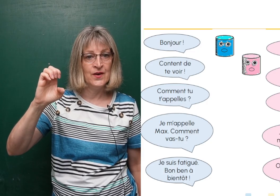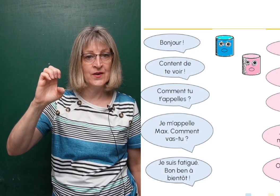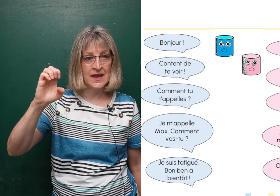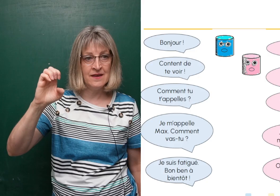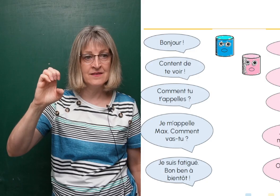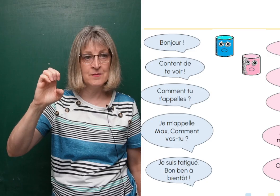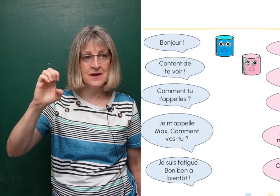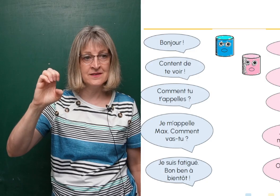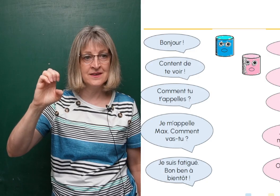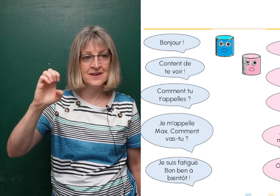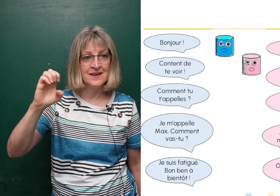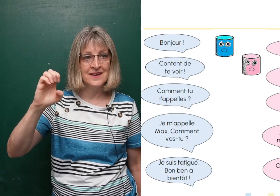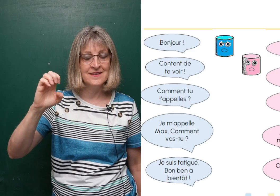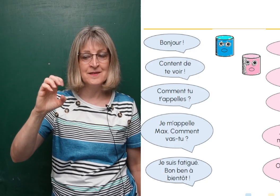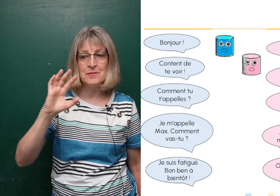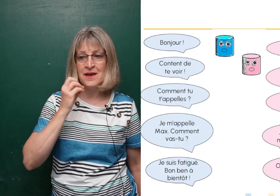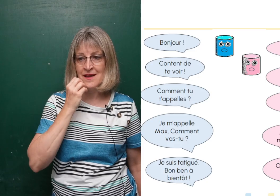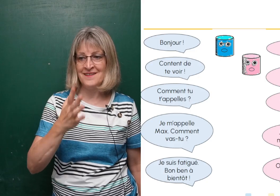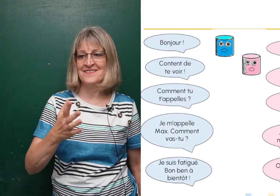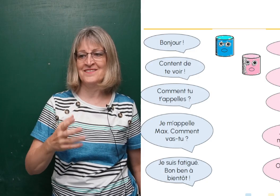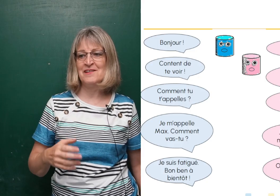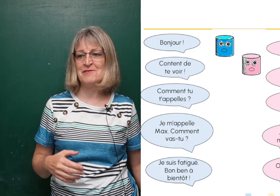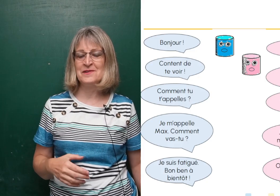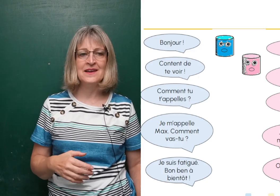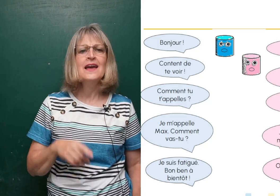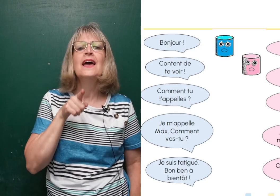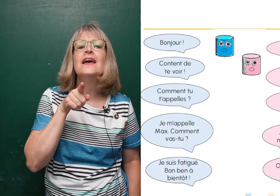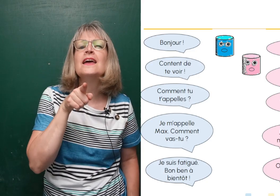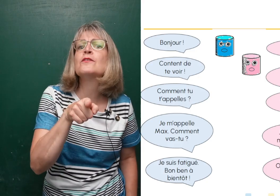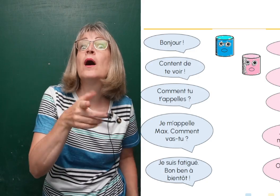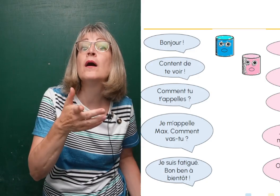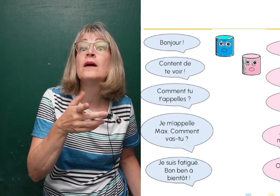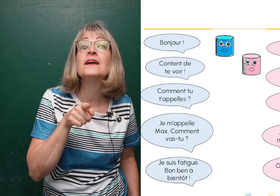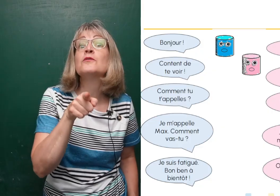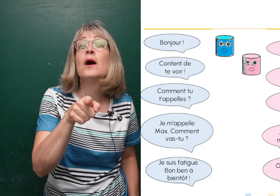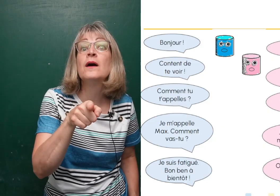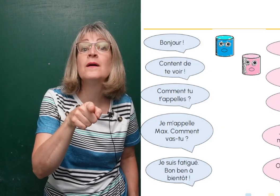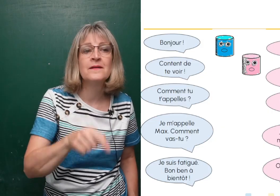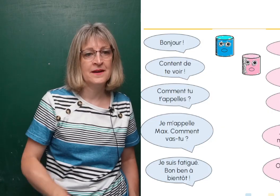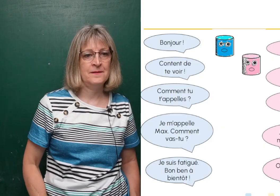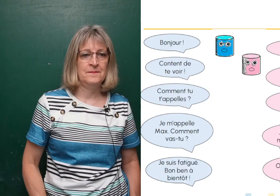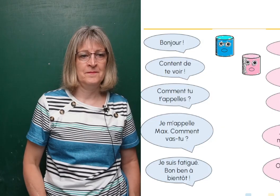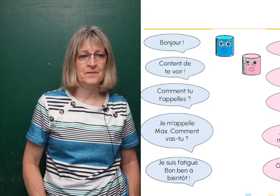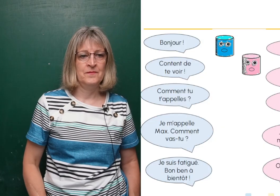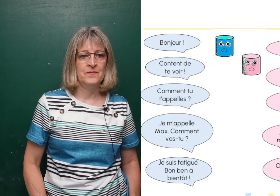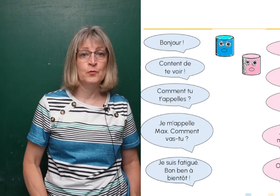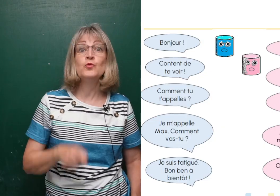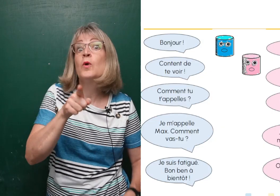Ok, ça marche? C'est bien. Bravo. Et toi? Et toi? Hein? Ou toi,